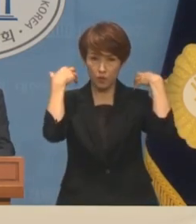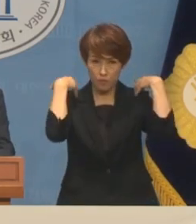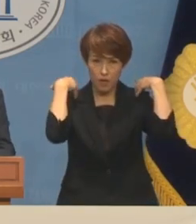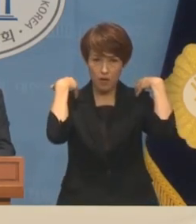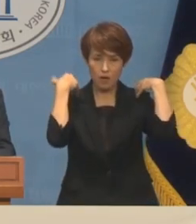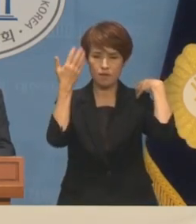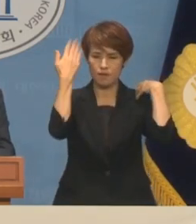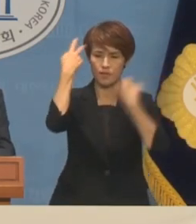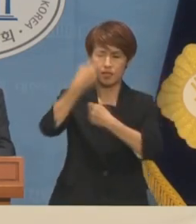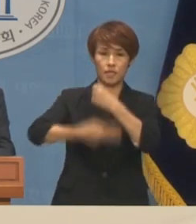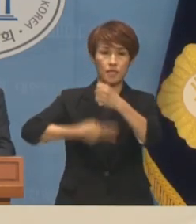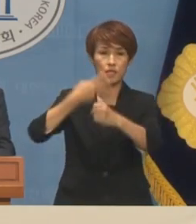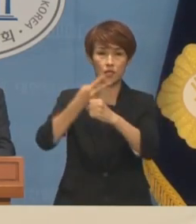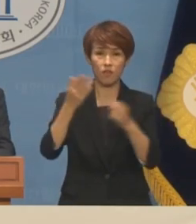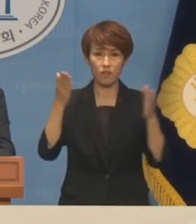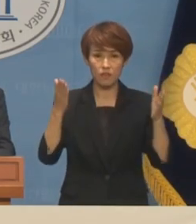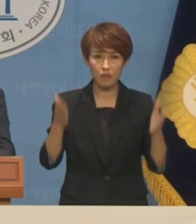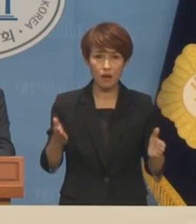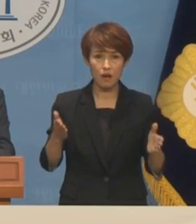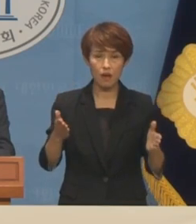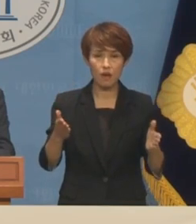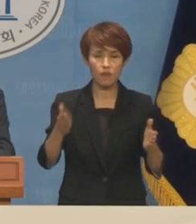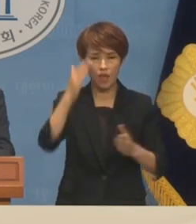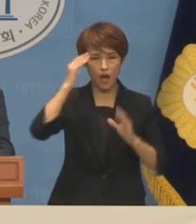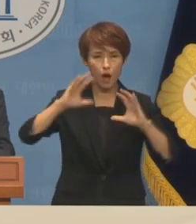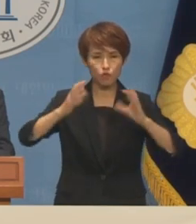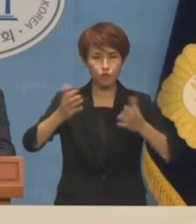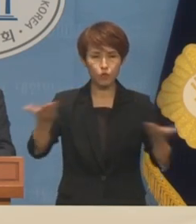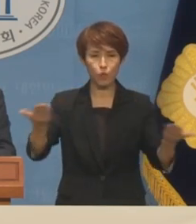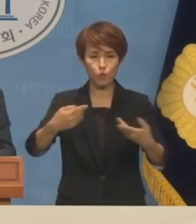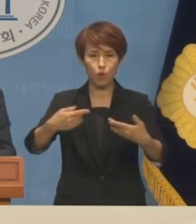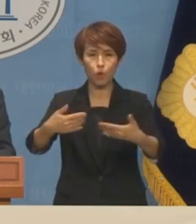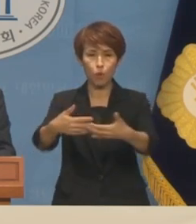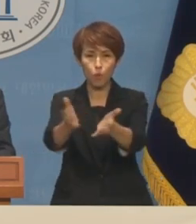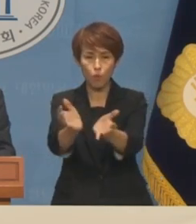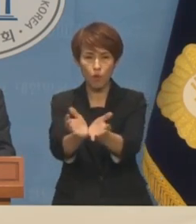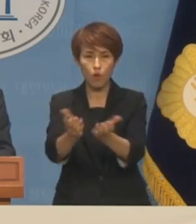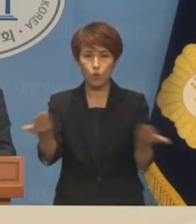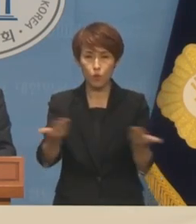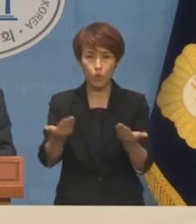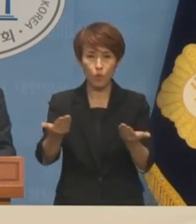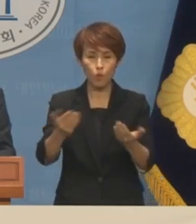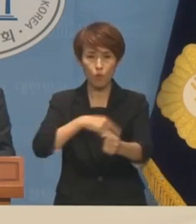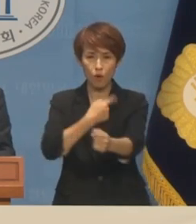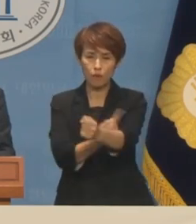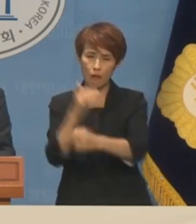지난 2년간 후퇴시킨 대한민국 노동권의 현실을 바로잡고